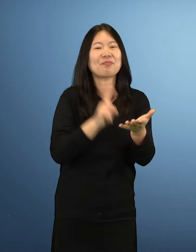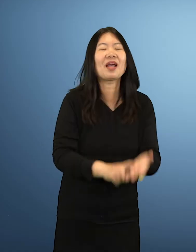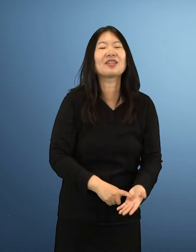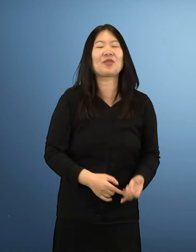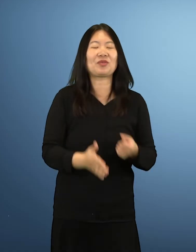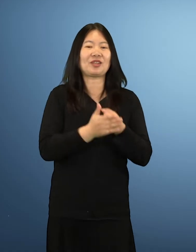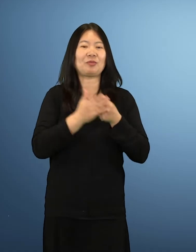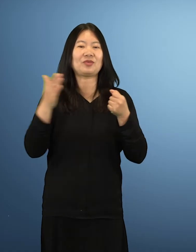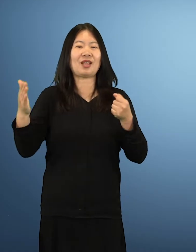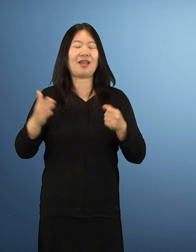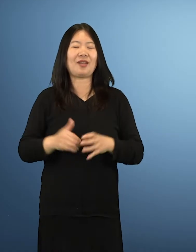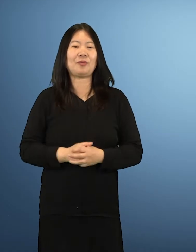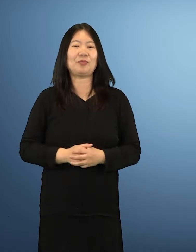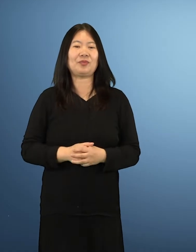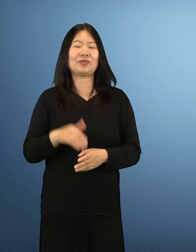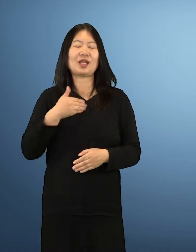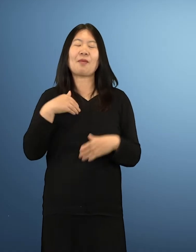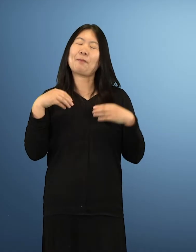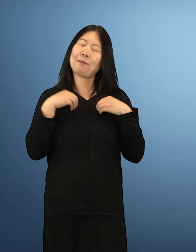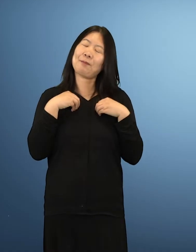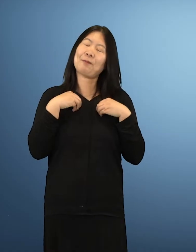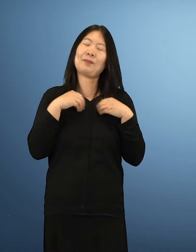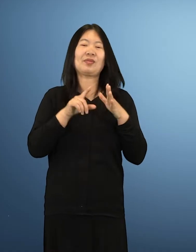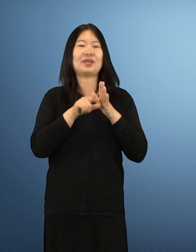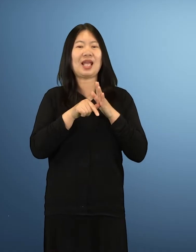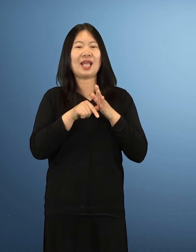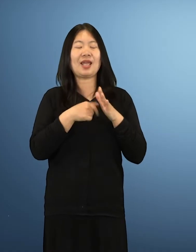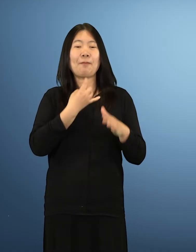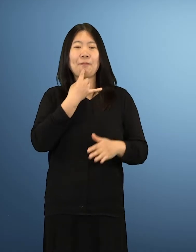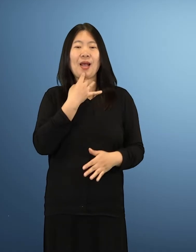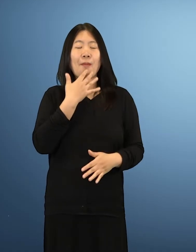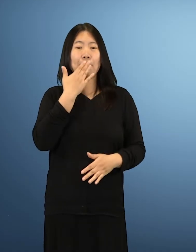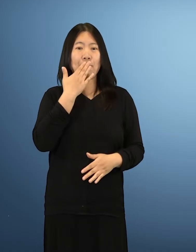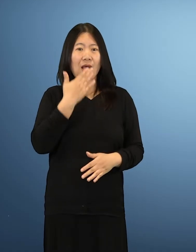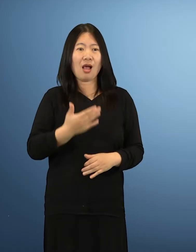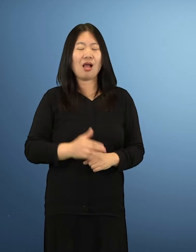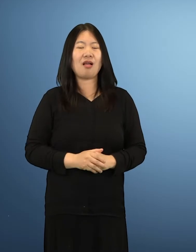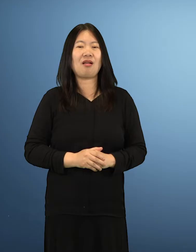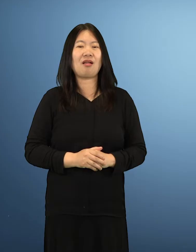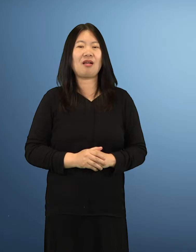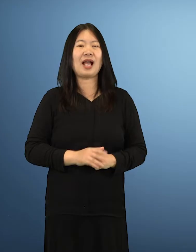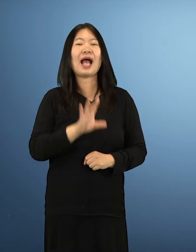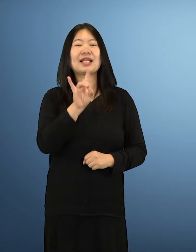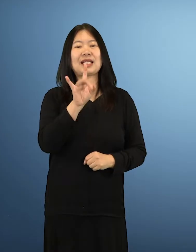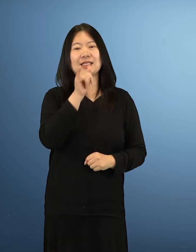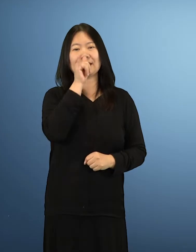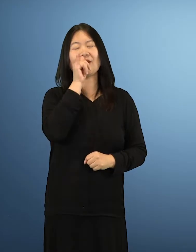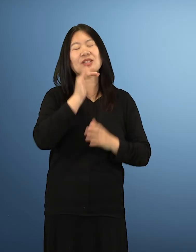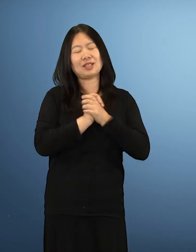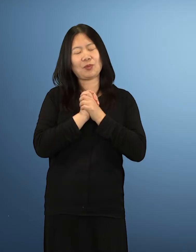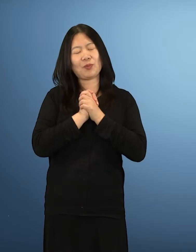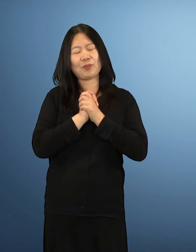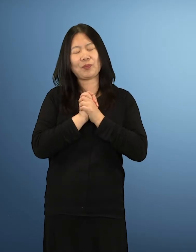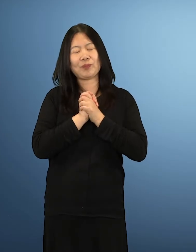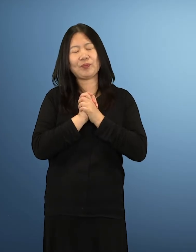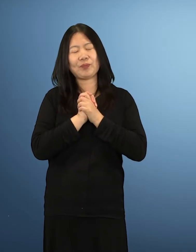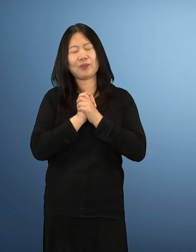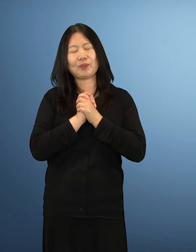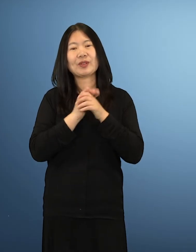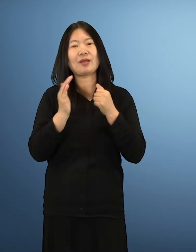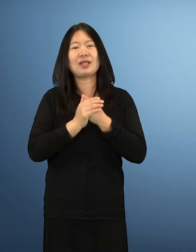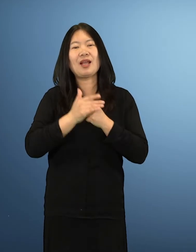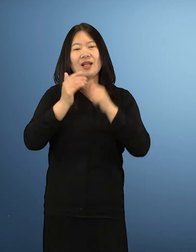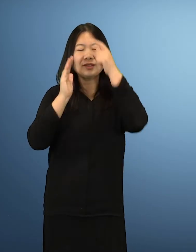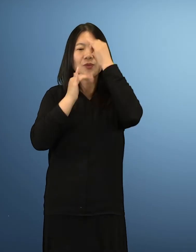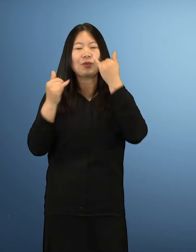그래, 아무것도 할 수 없을 때 이때밖에는 못하는 한 가지가 있다. 기도하자.